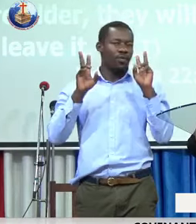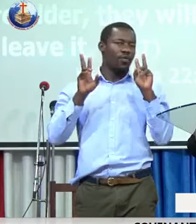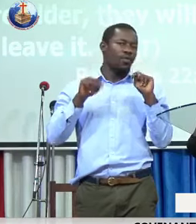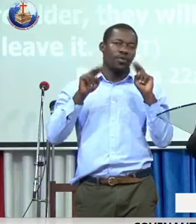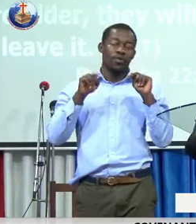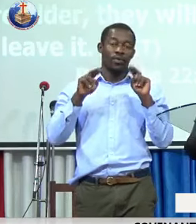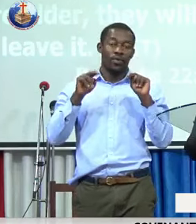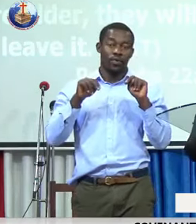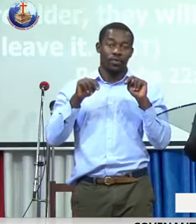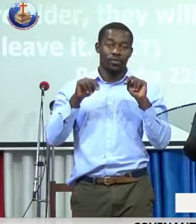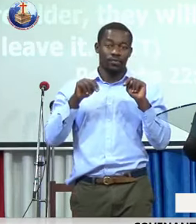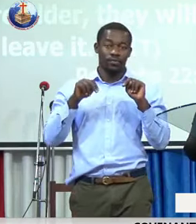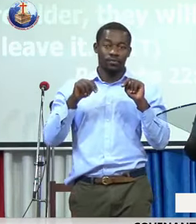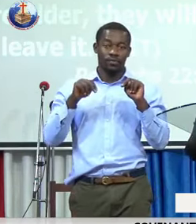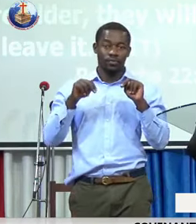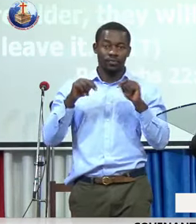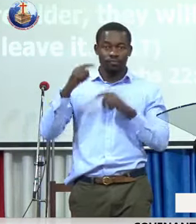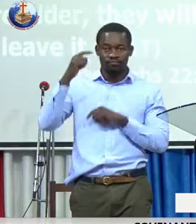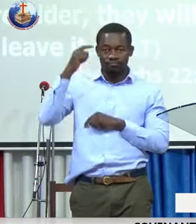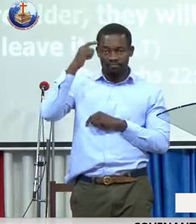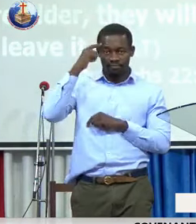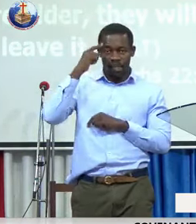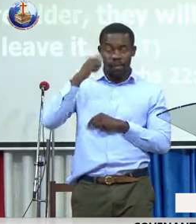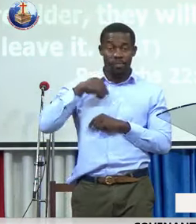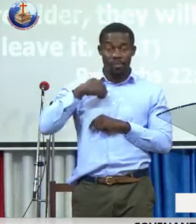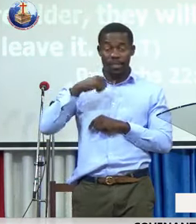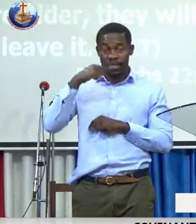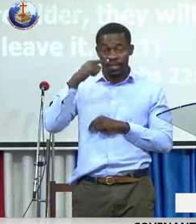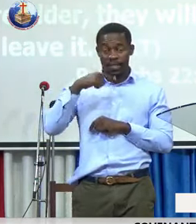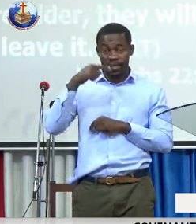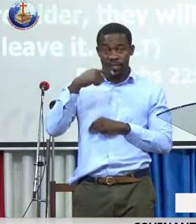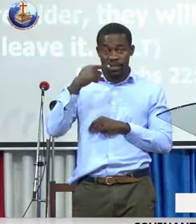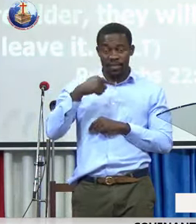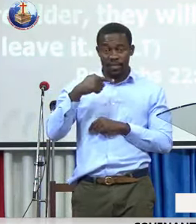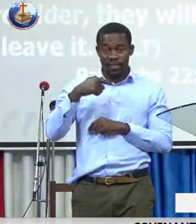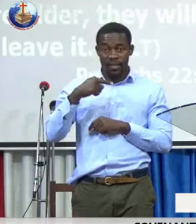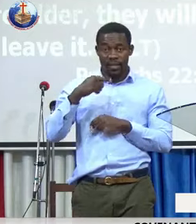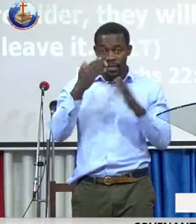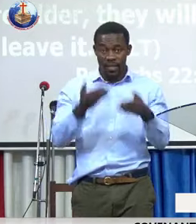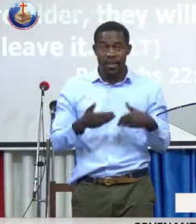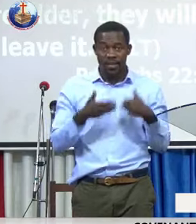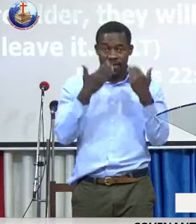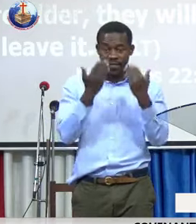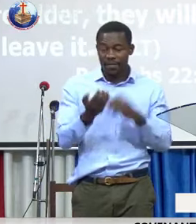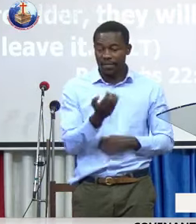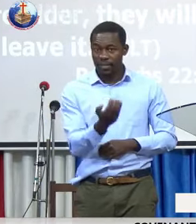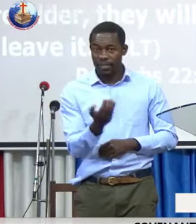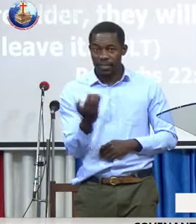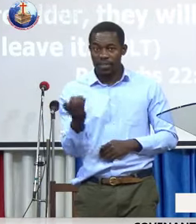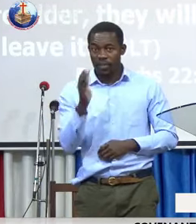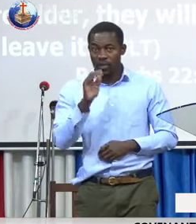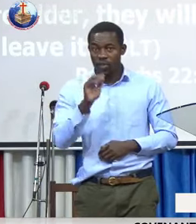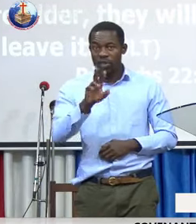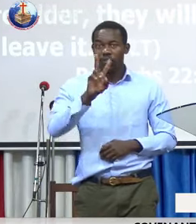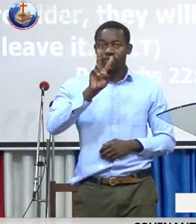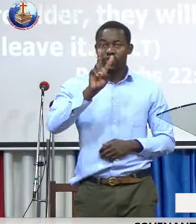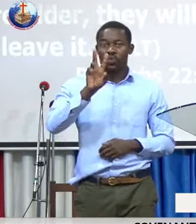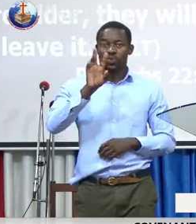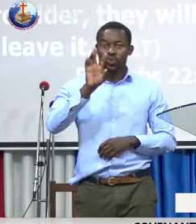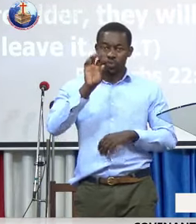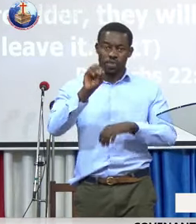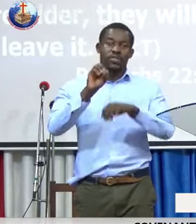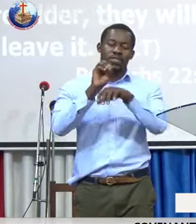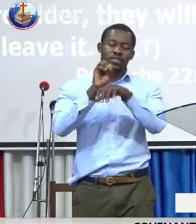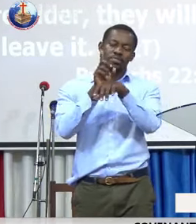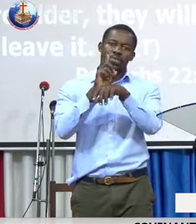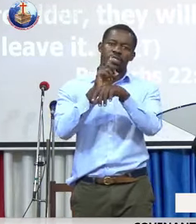Psychologically speaking, kisaikolojia, I say, ninasema, give your child 20 minutes every day. Mpe mtoto